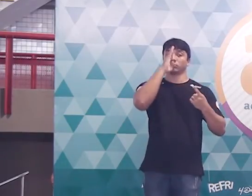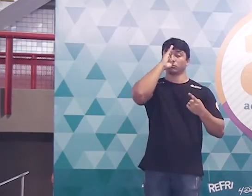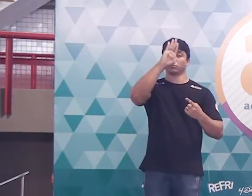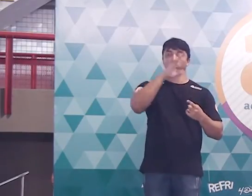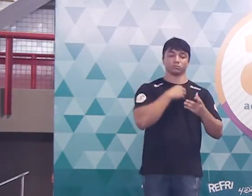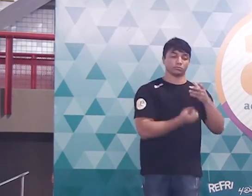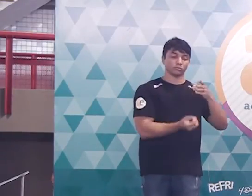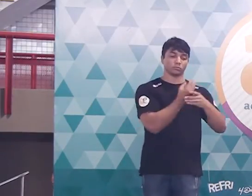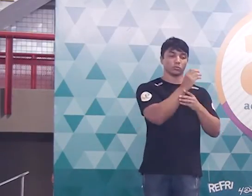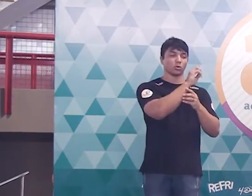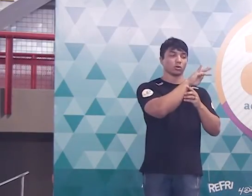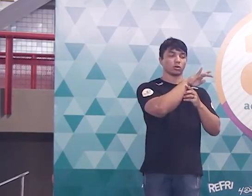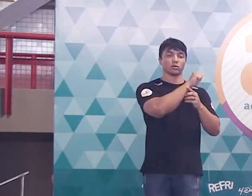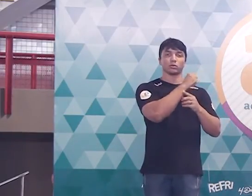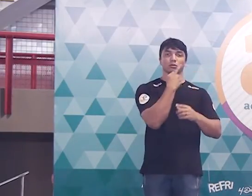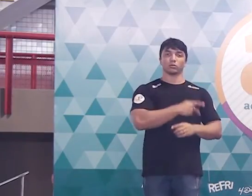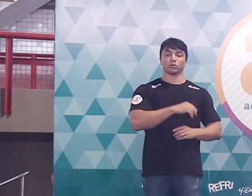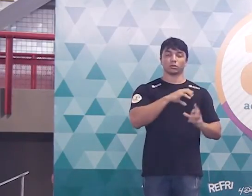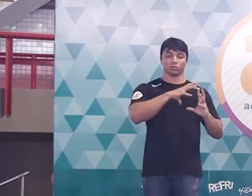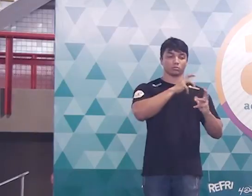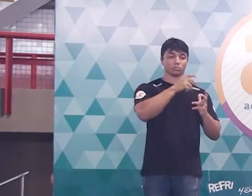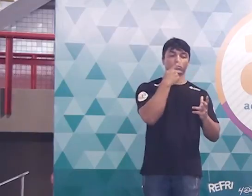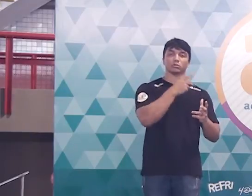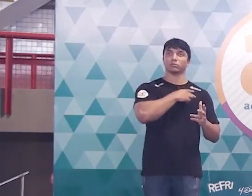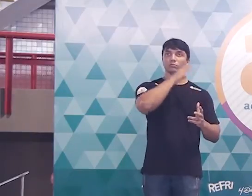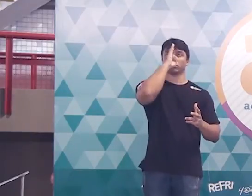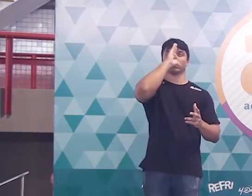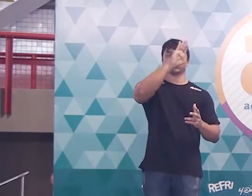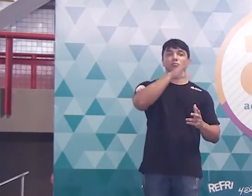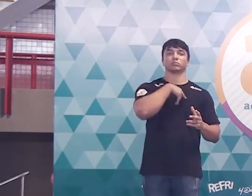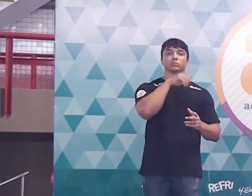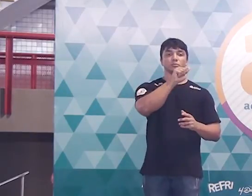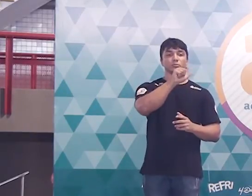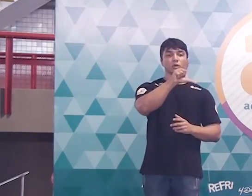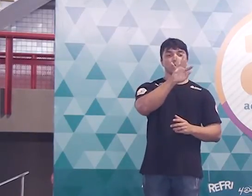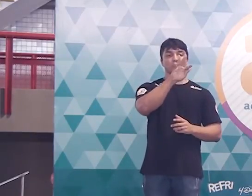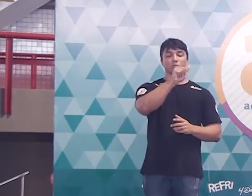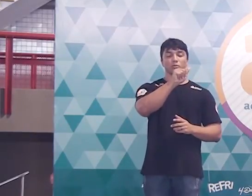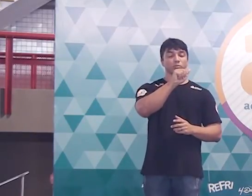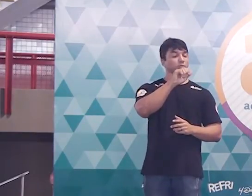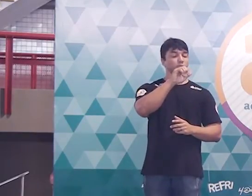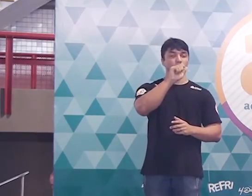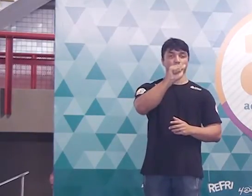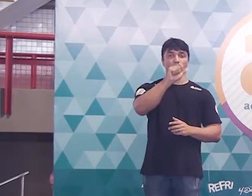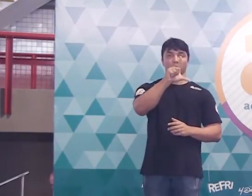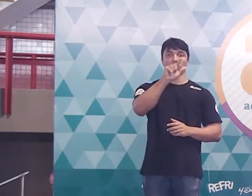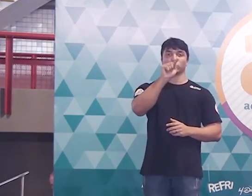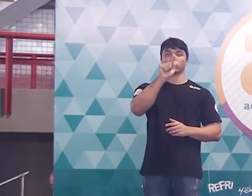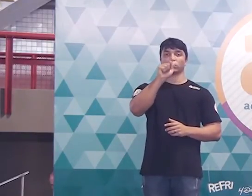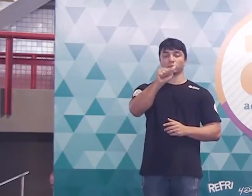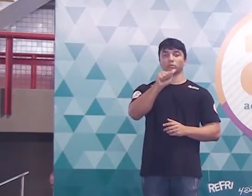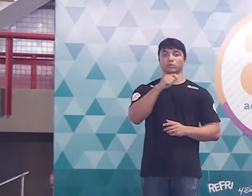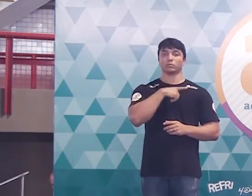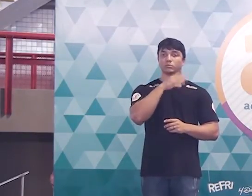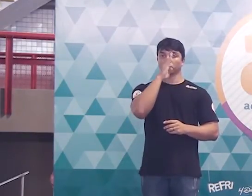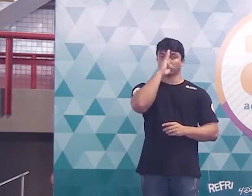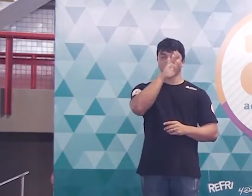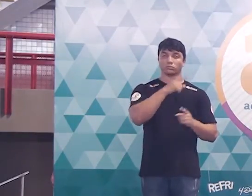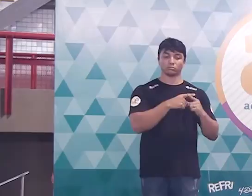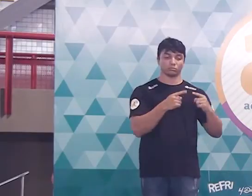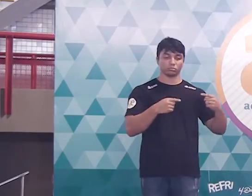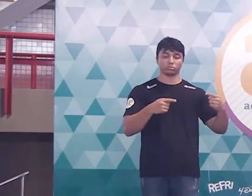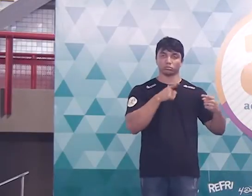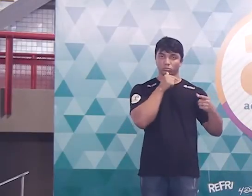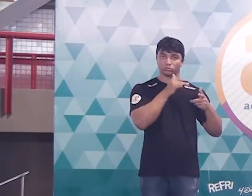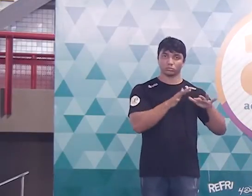produz matéria orgânica hoje no planeta, sem dúvida nenhuma, são as algas. São os maiores produtores. Em termos de produtividade